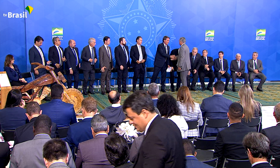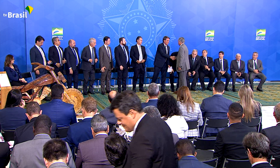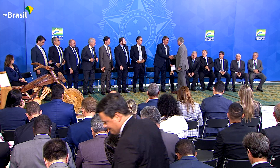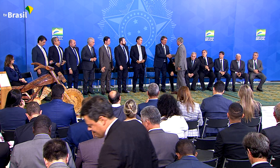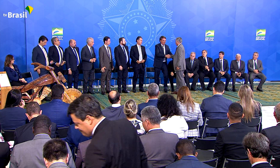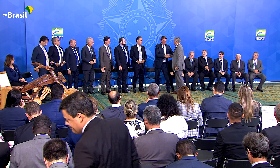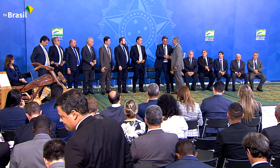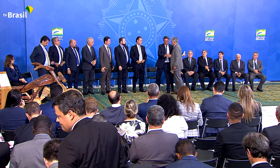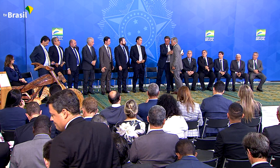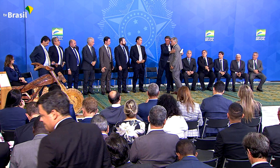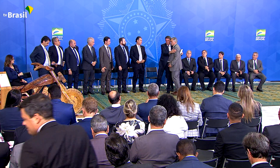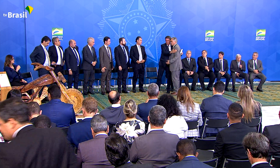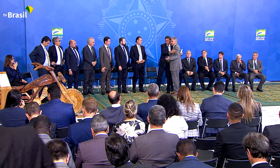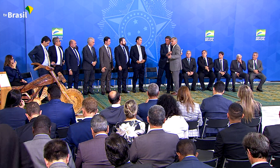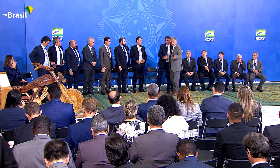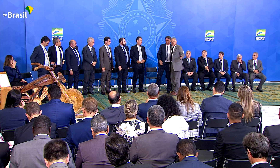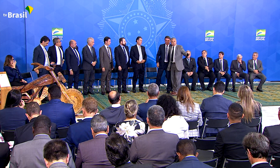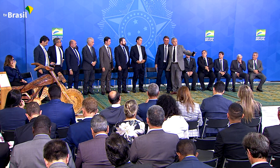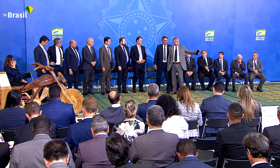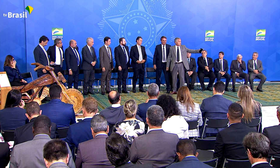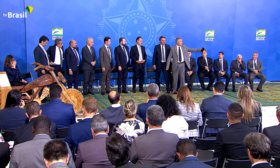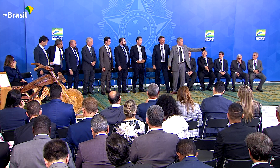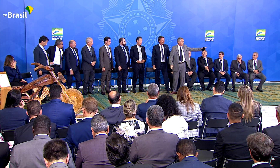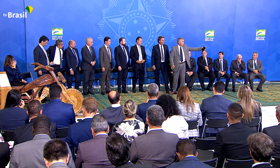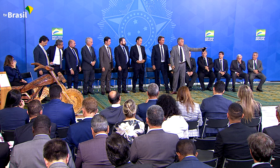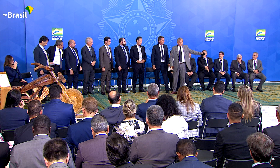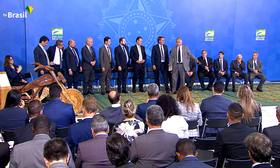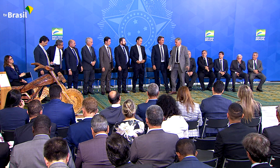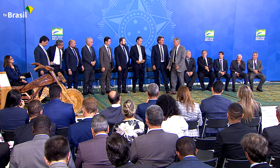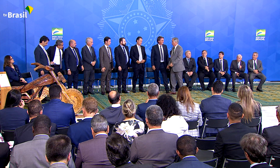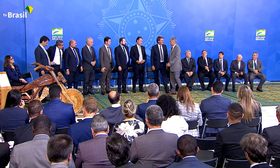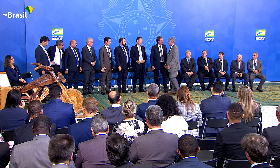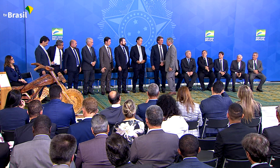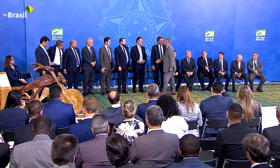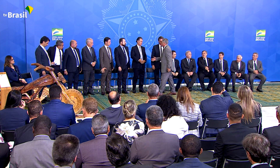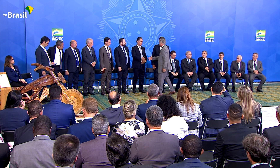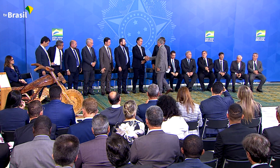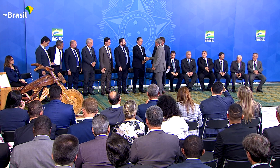E aí E aí